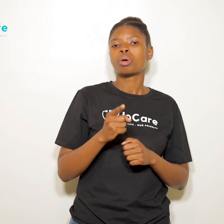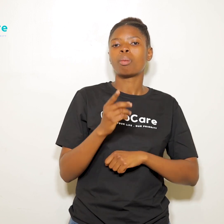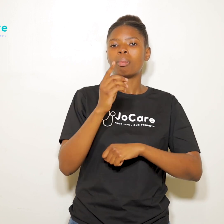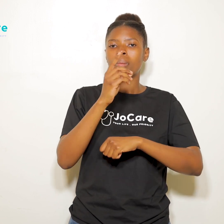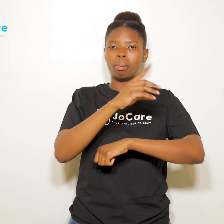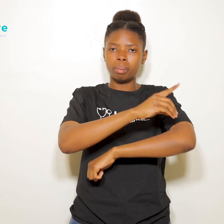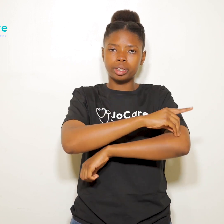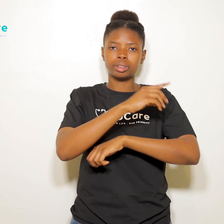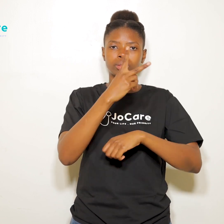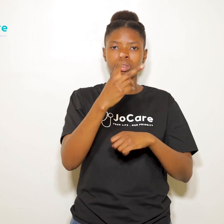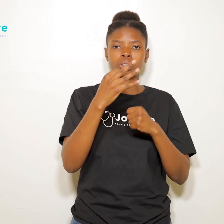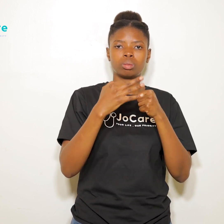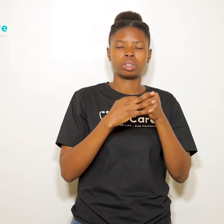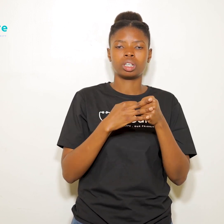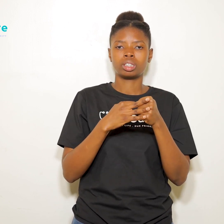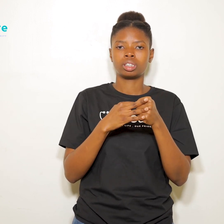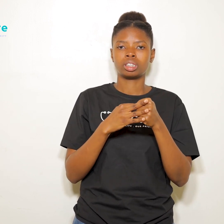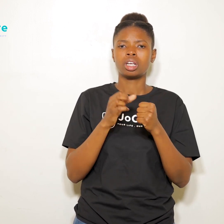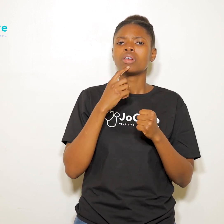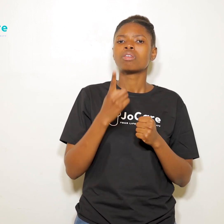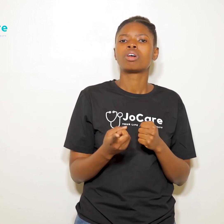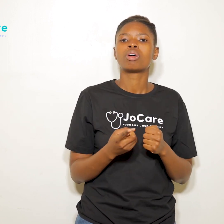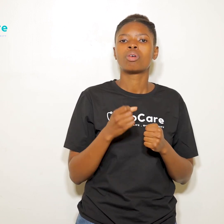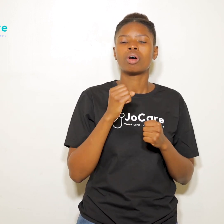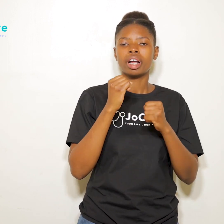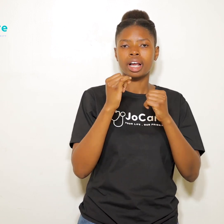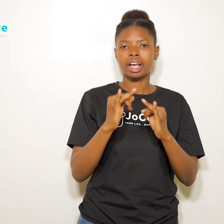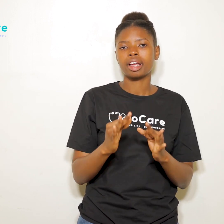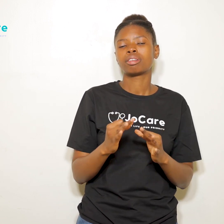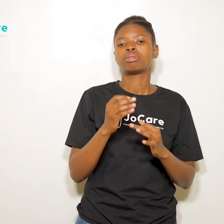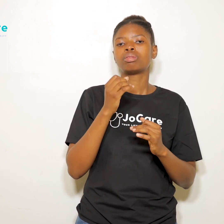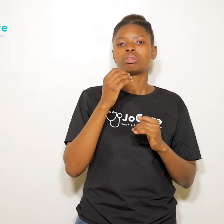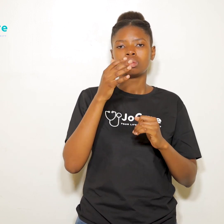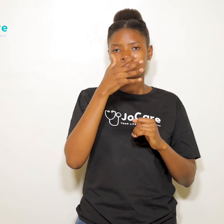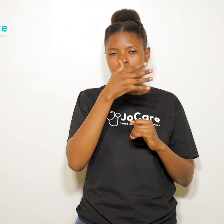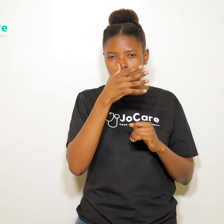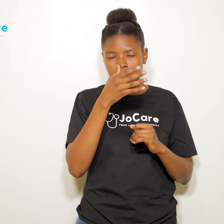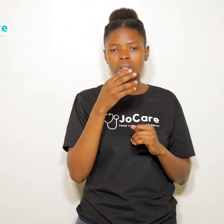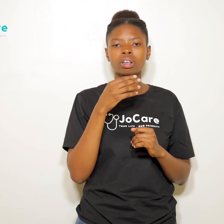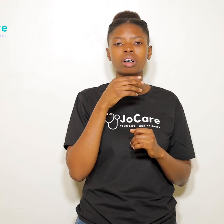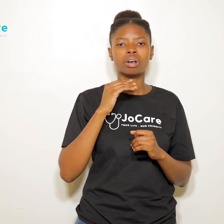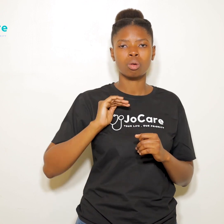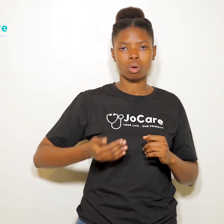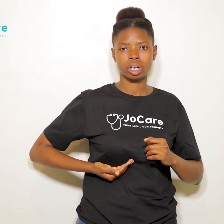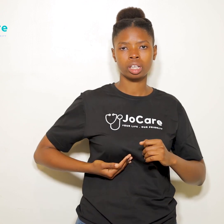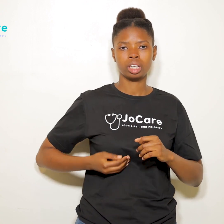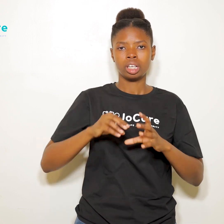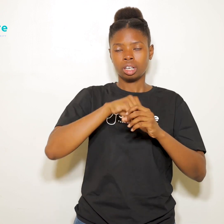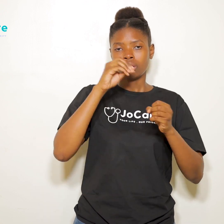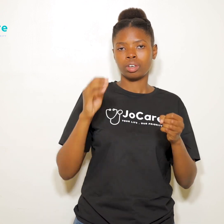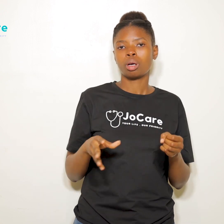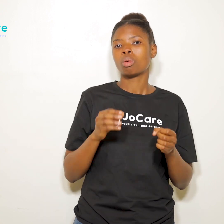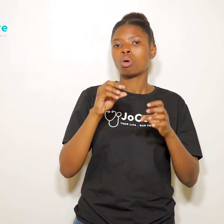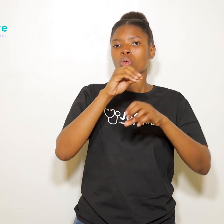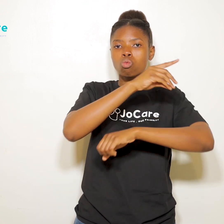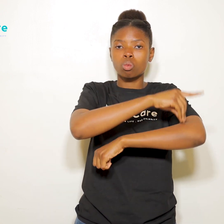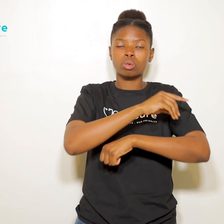28, ni ukuvuga ngo nimba intangangore yarekuwe ku munsi wa 14, haba hari